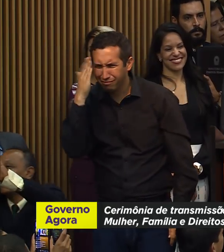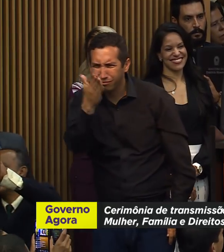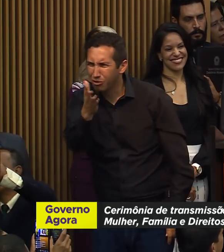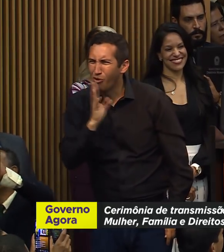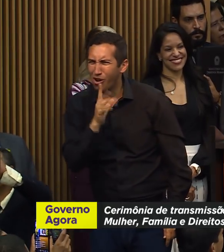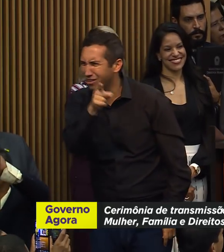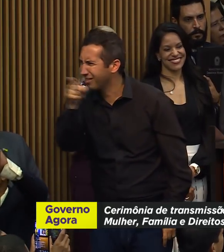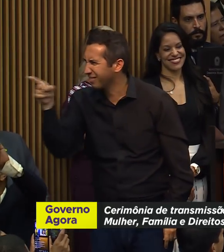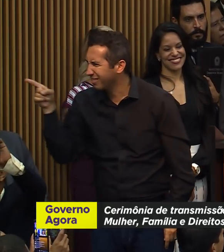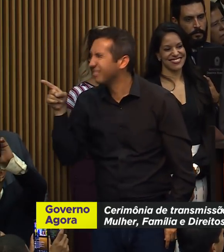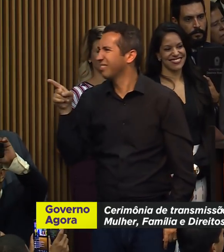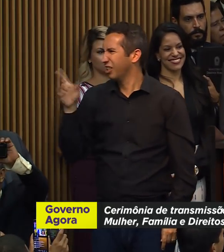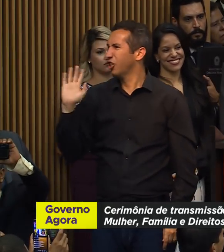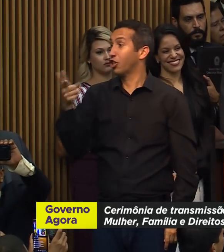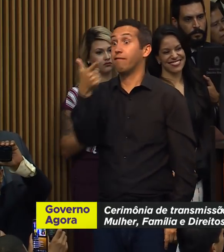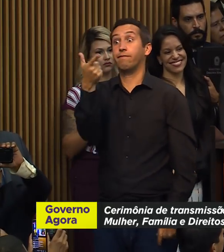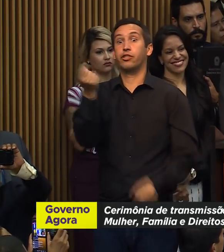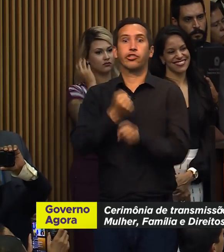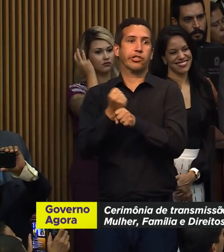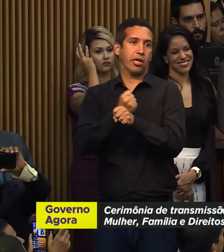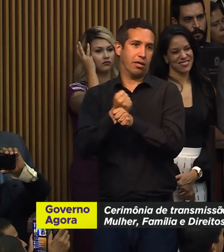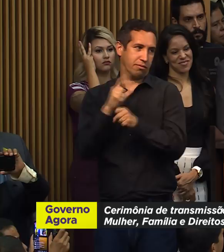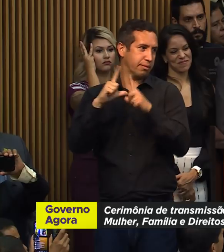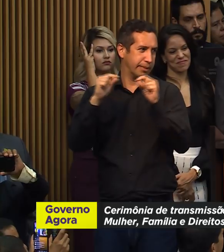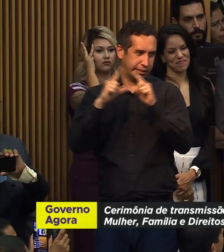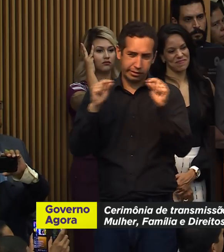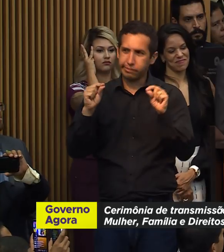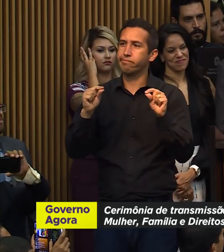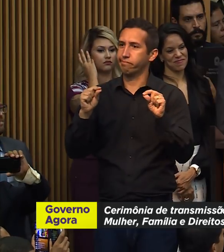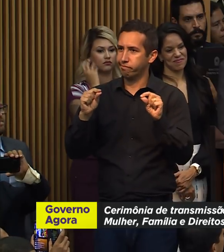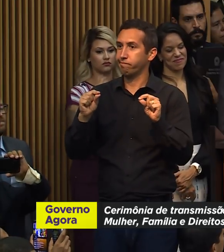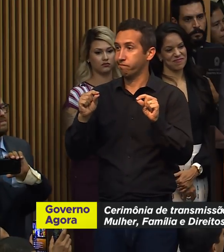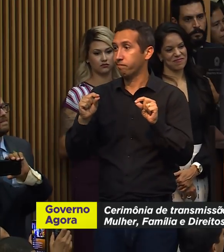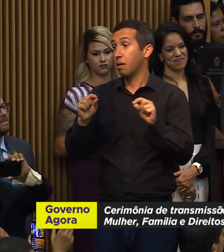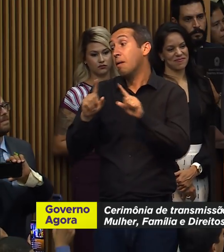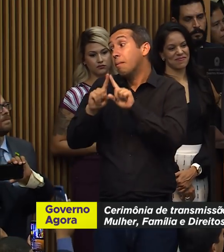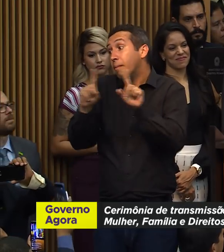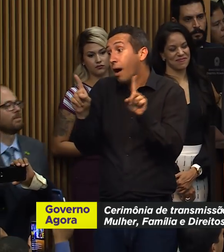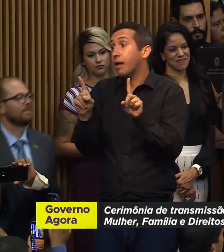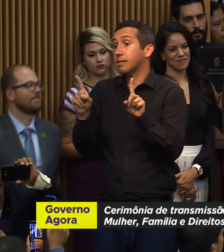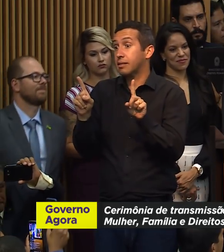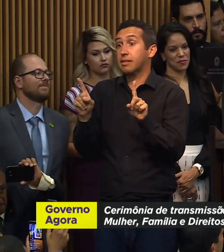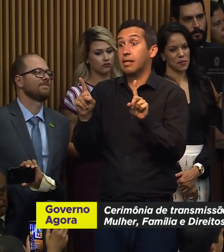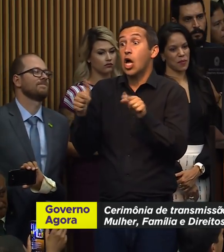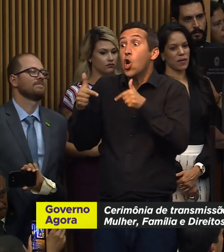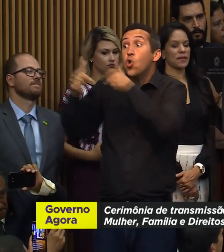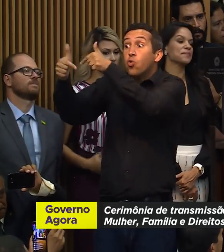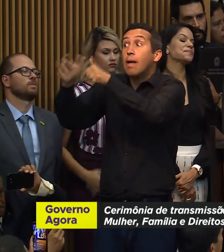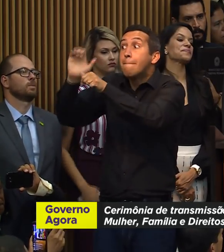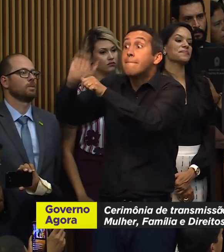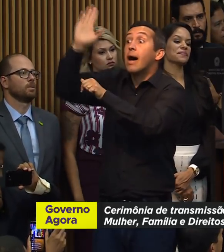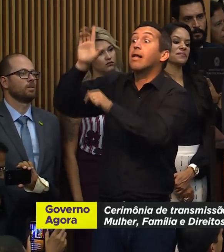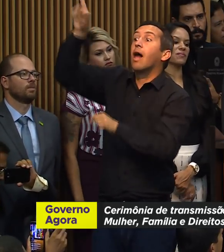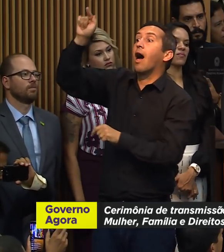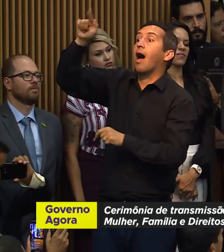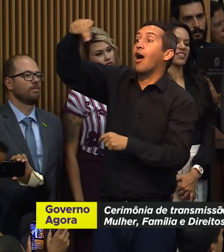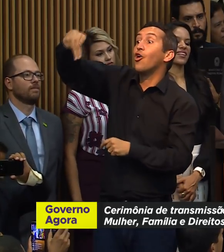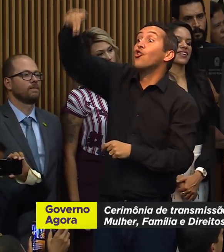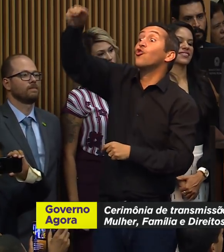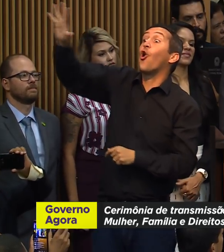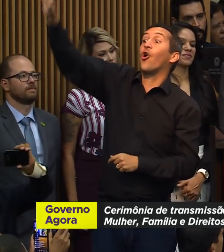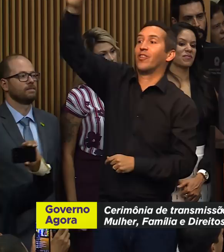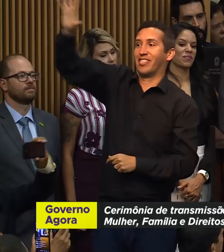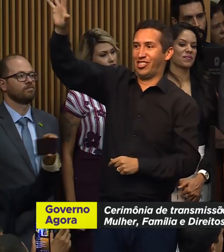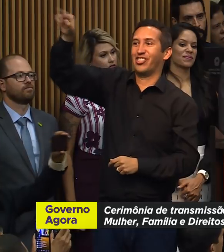Estou há mais de 20 anos em Brasília. No entanto, passei boa parte de minha luta lá no Nordeste, então eu sou